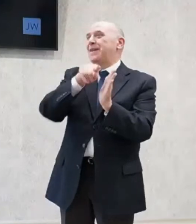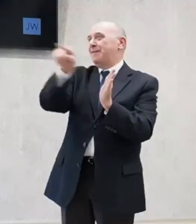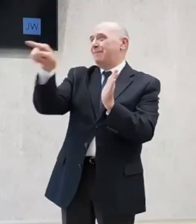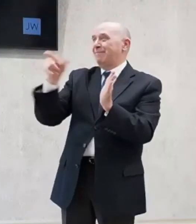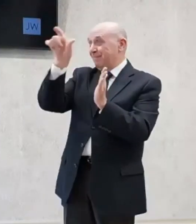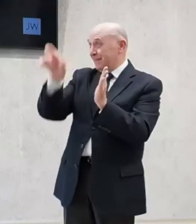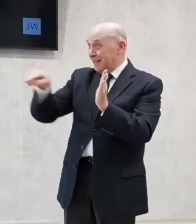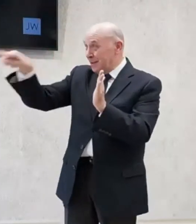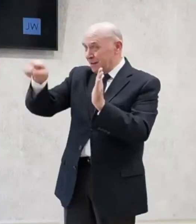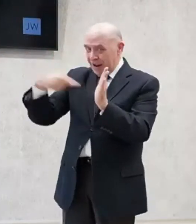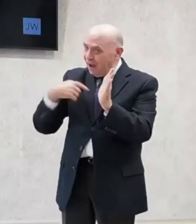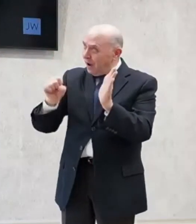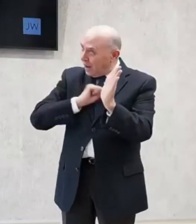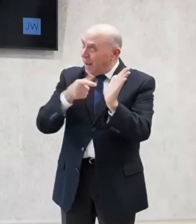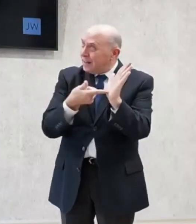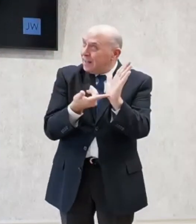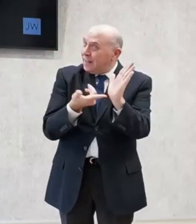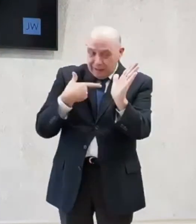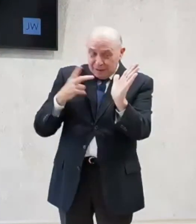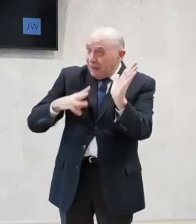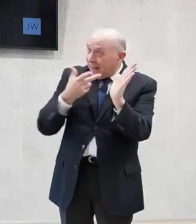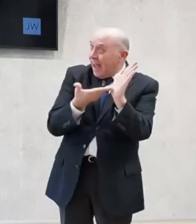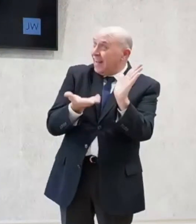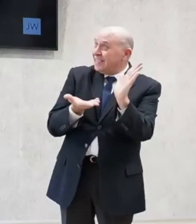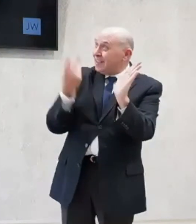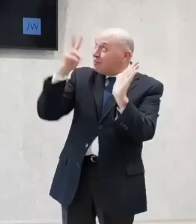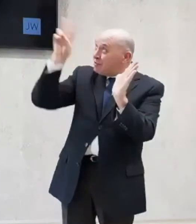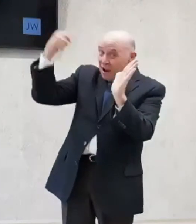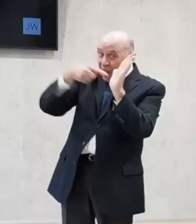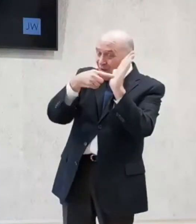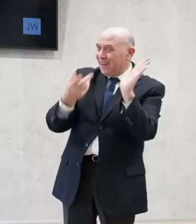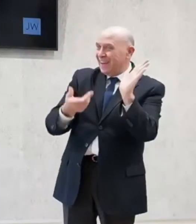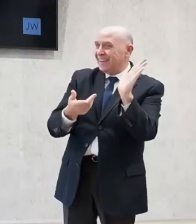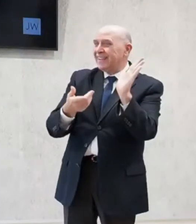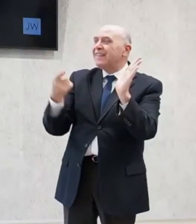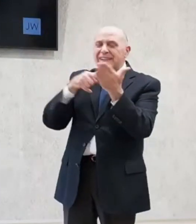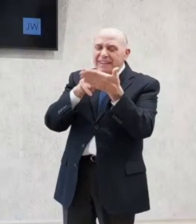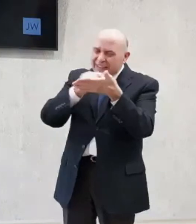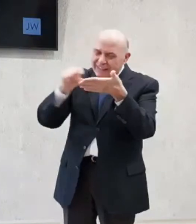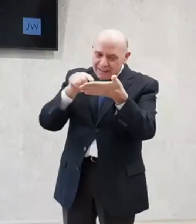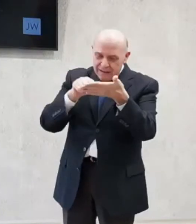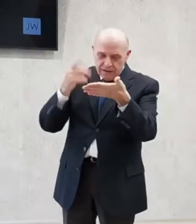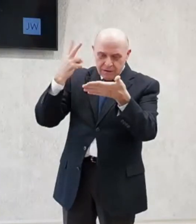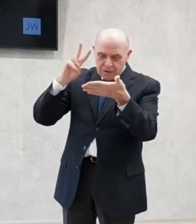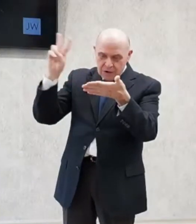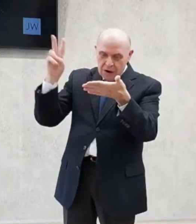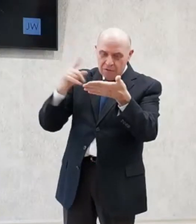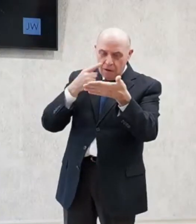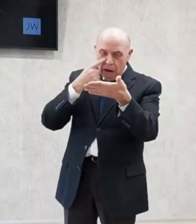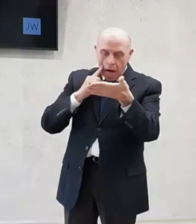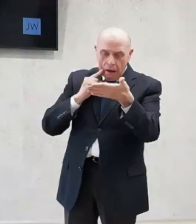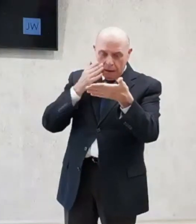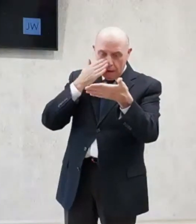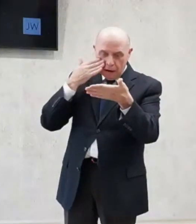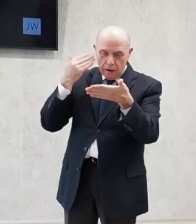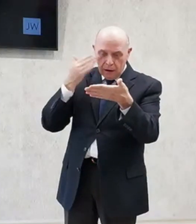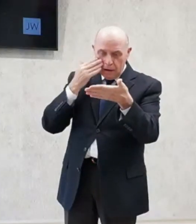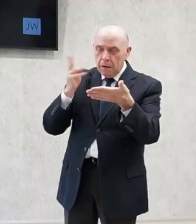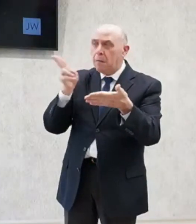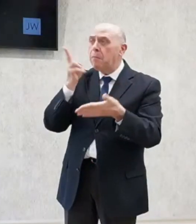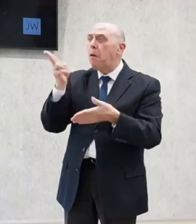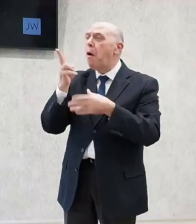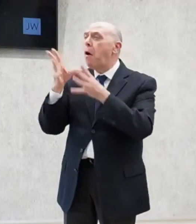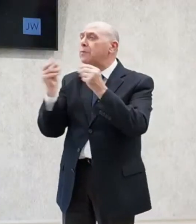in Geova in questa speranza qui ho detto ed egli asciugherà Ogni lacrima dai loro occhi e la morte non ci sarà più